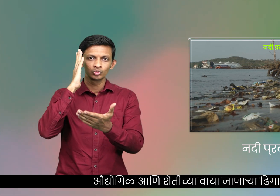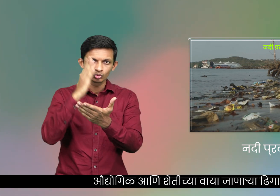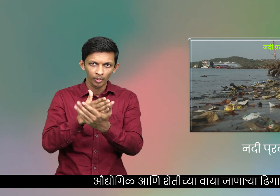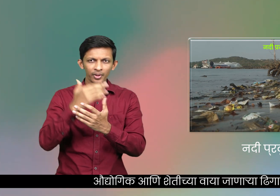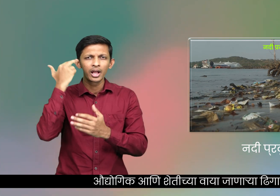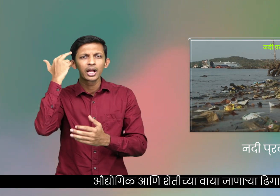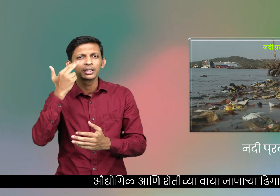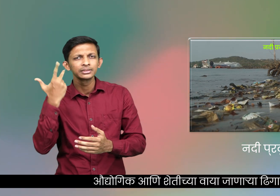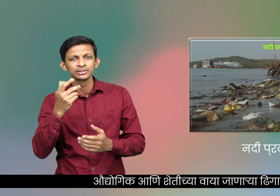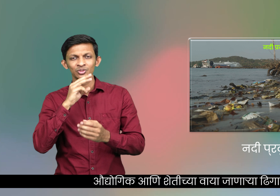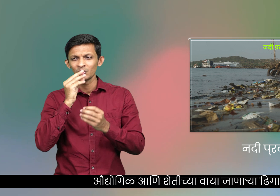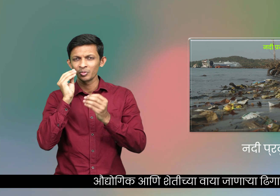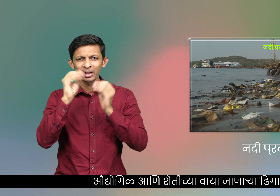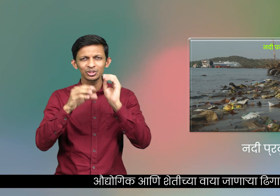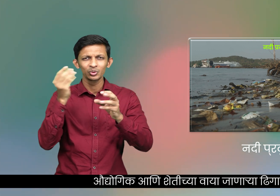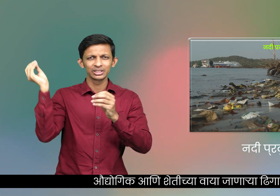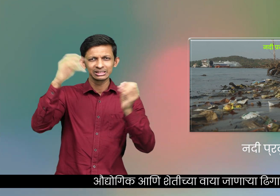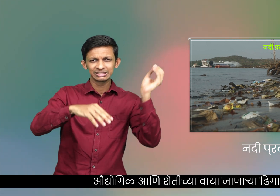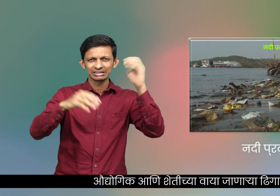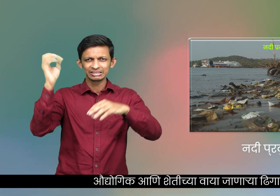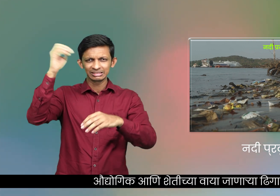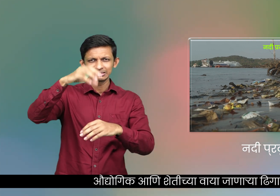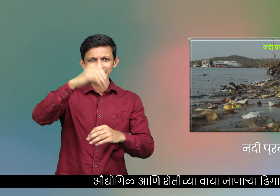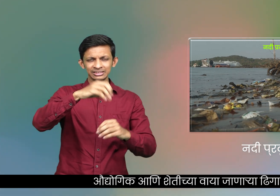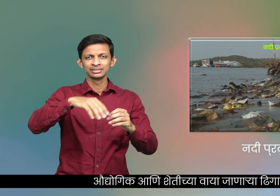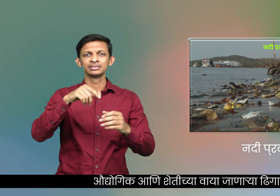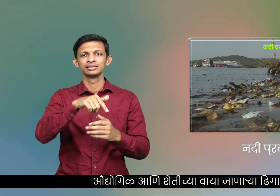औद्योगिक आणि शेतीच्या वाया जाणाऱ्या ढिगाऱ्यांमुळे